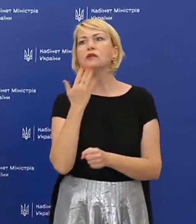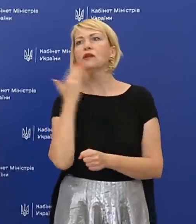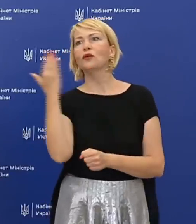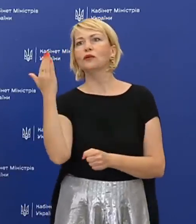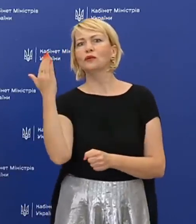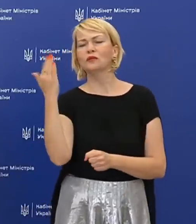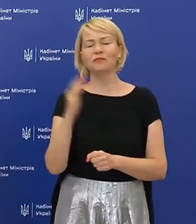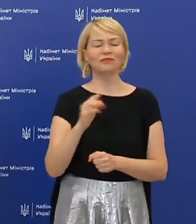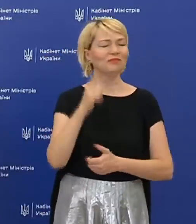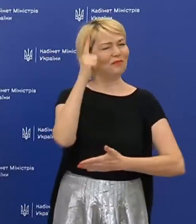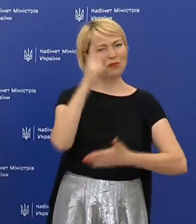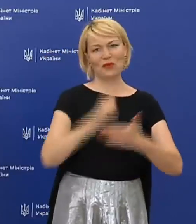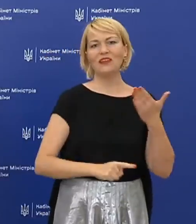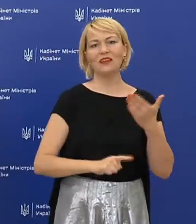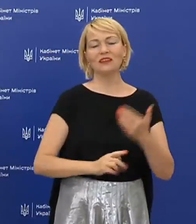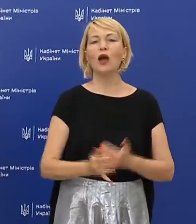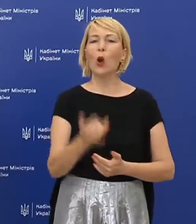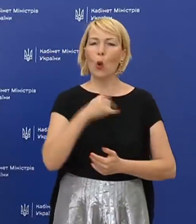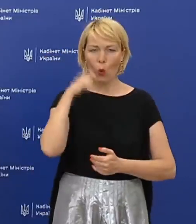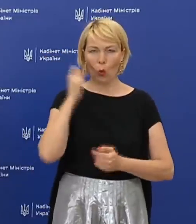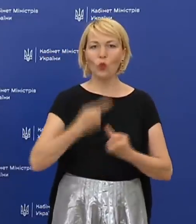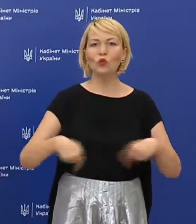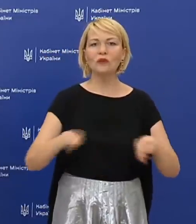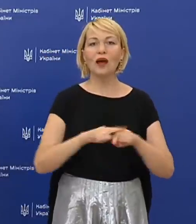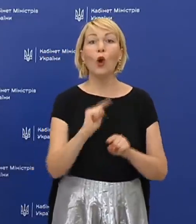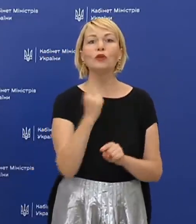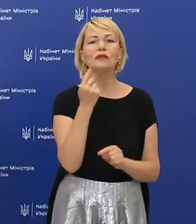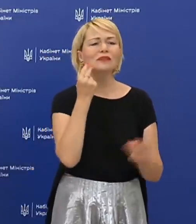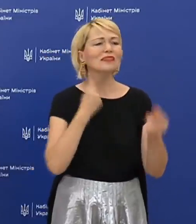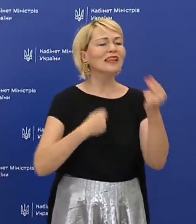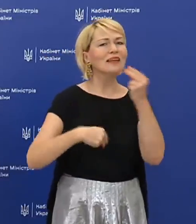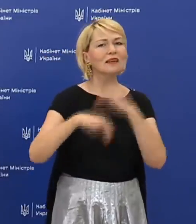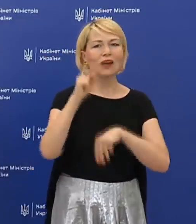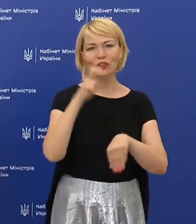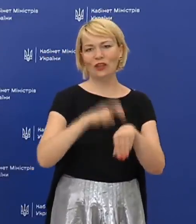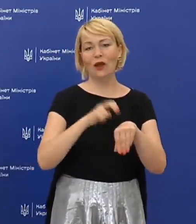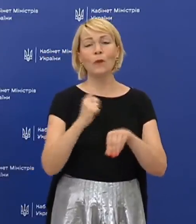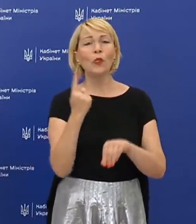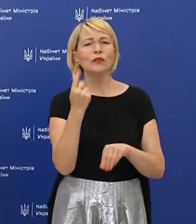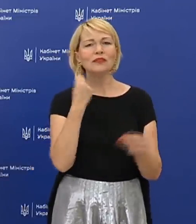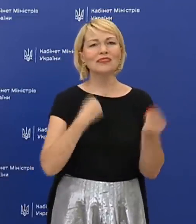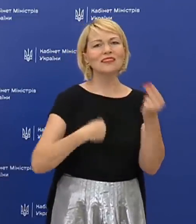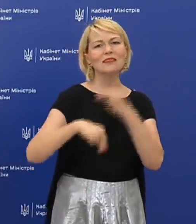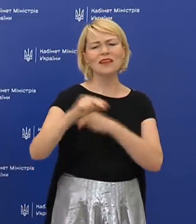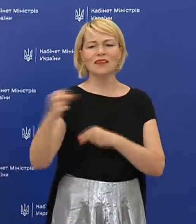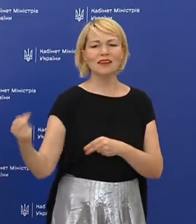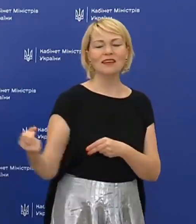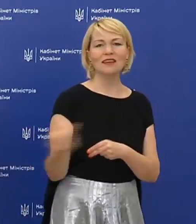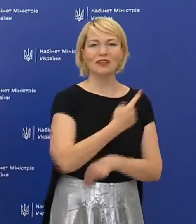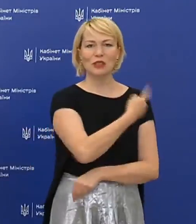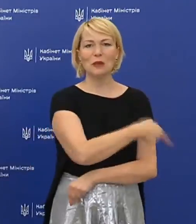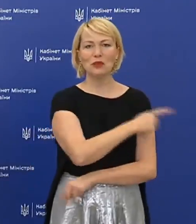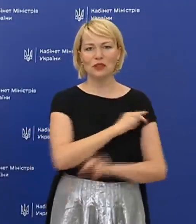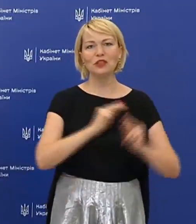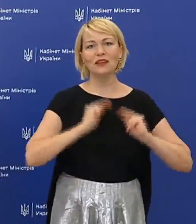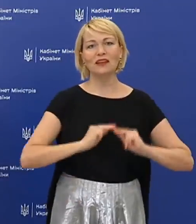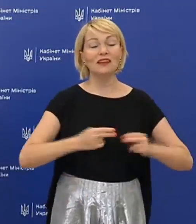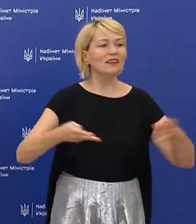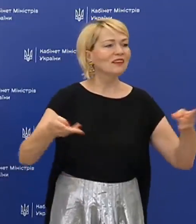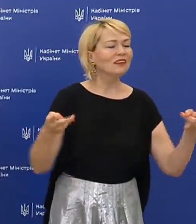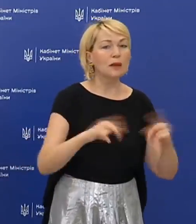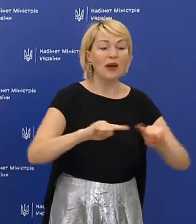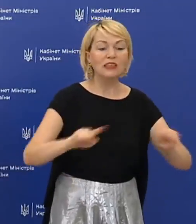кордоном. Повірте, в нас одні з найкращих лікарів, одні з найкращих медичних працівників. Їм просто